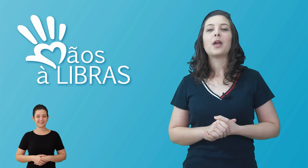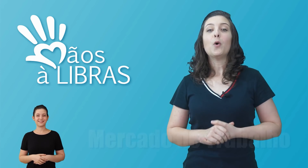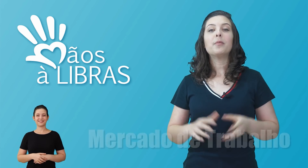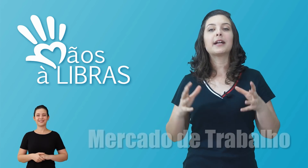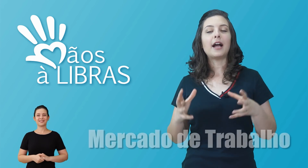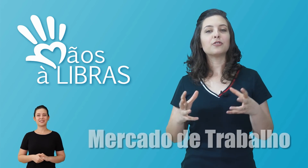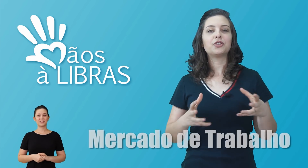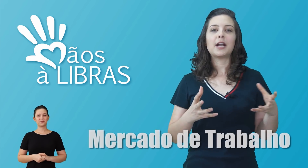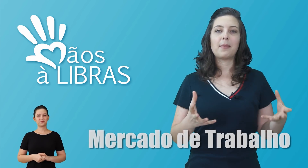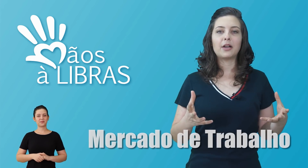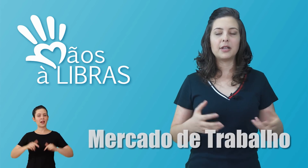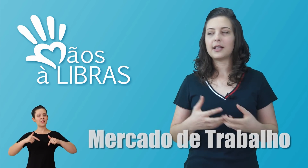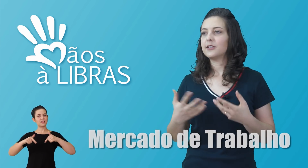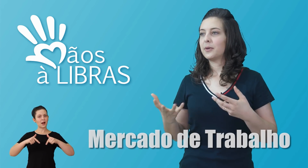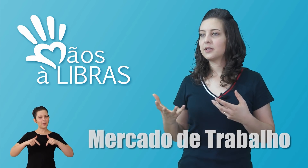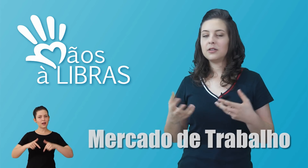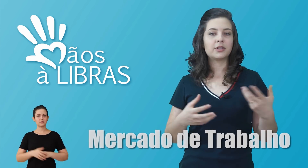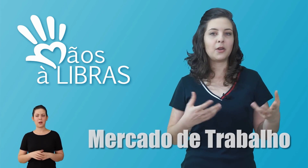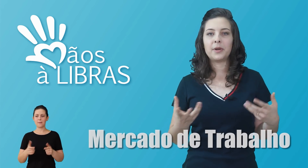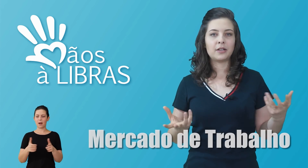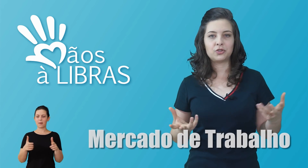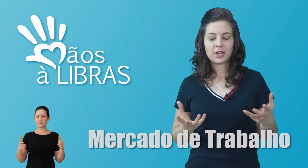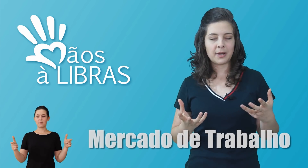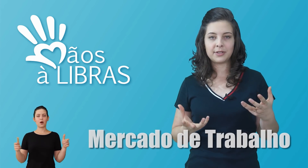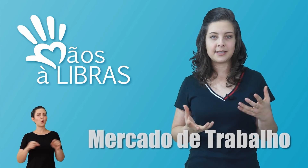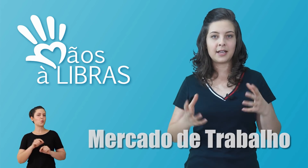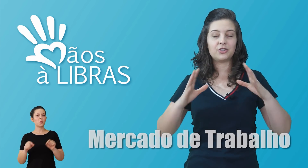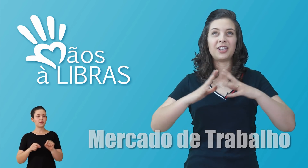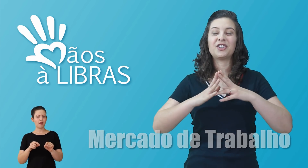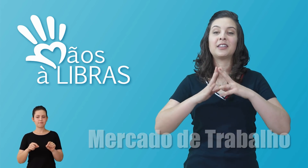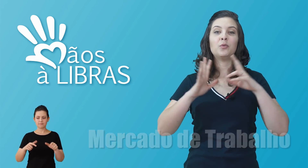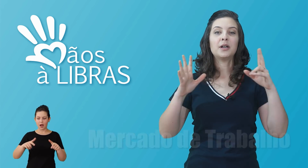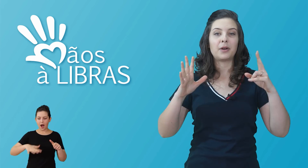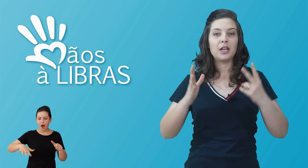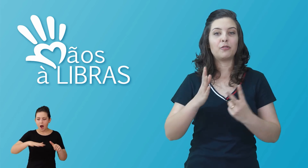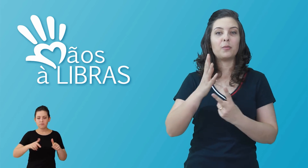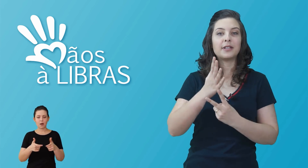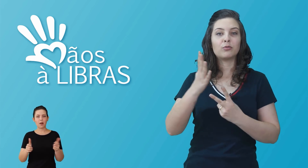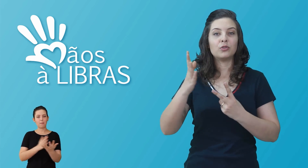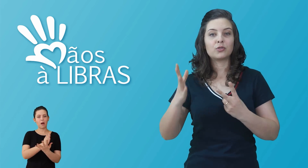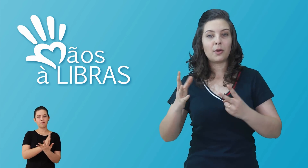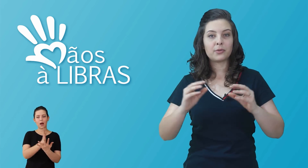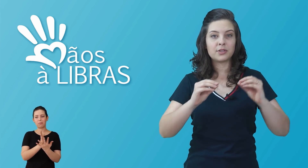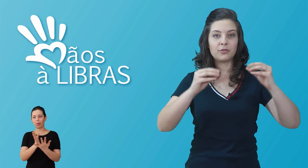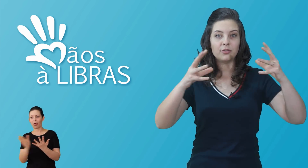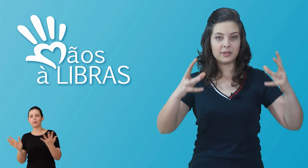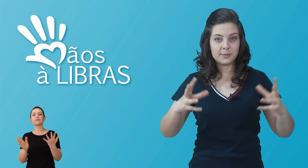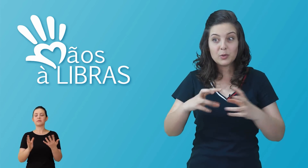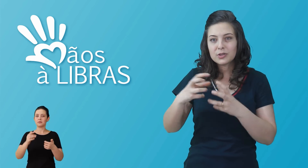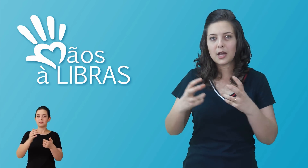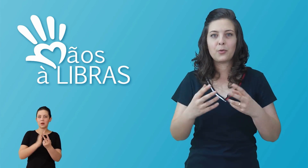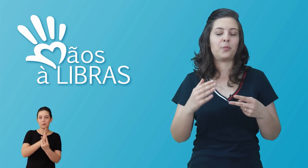lá. O mercado de trabalho, ele está em expansão? O que é o mercado de trabalho nessa área? Gente, é tão ampla. Eu vou começar com 2 tópicos e